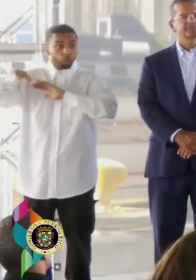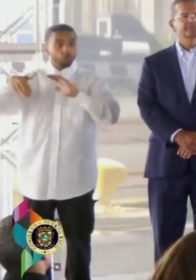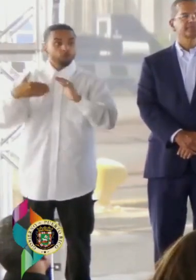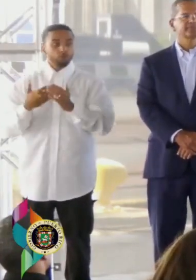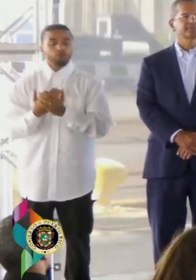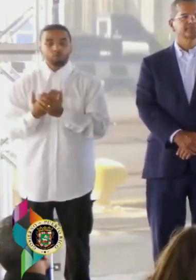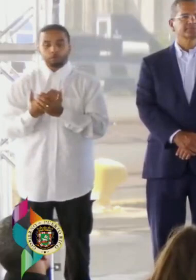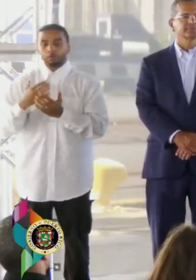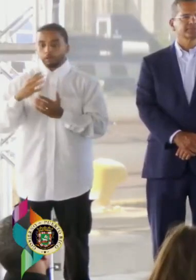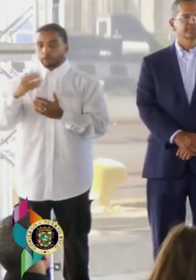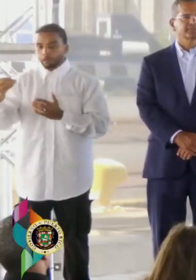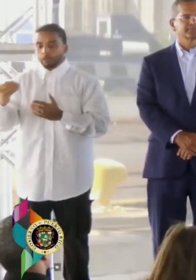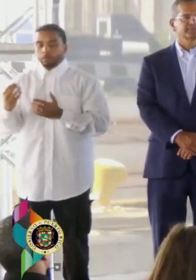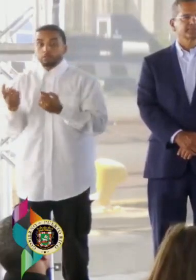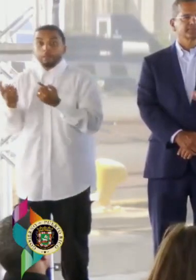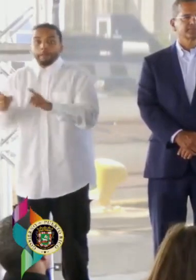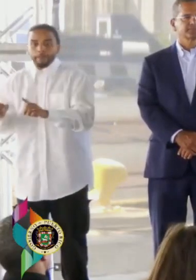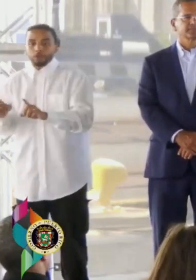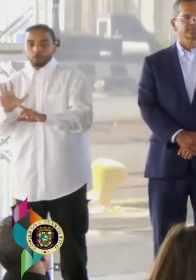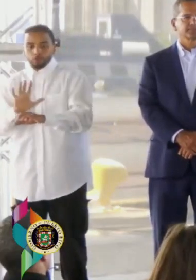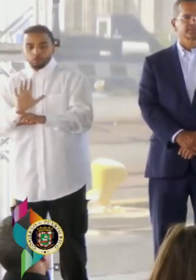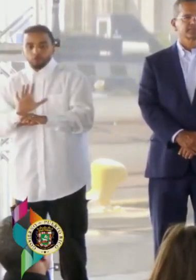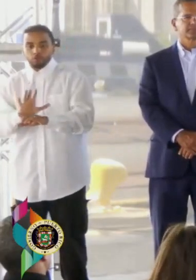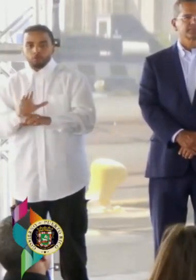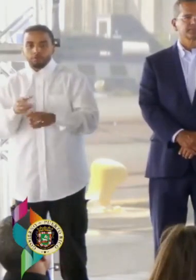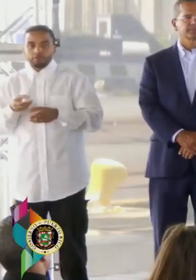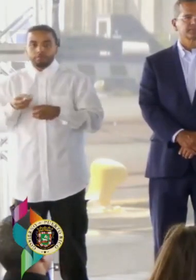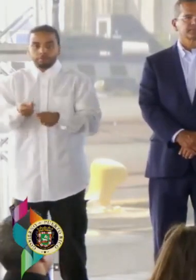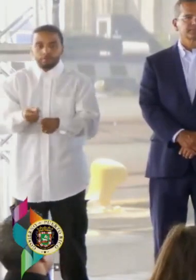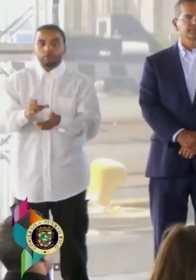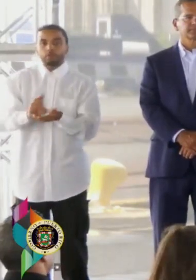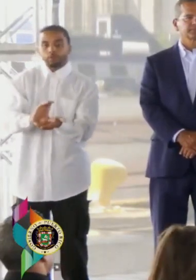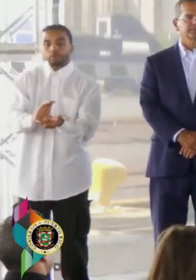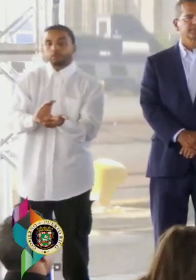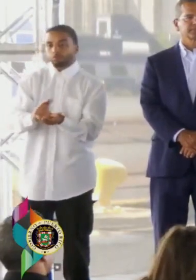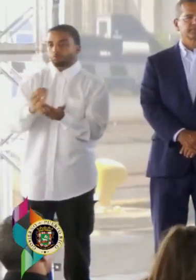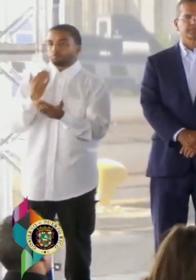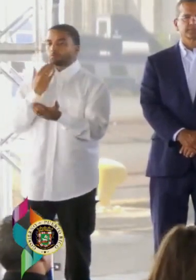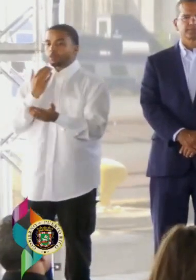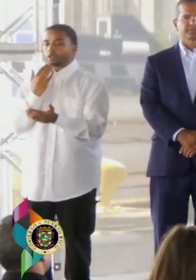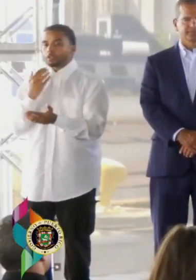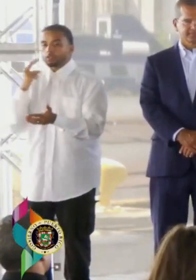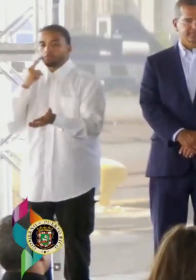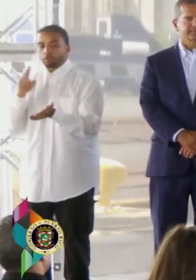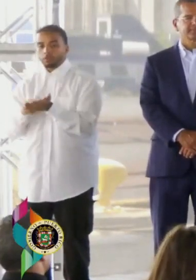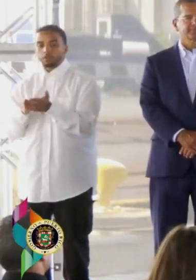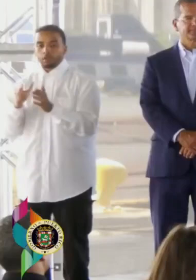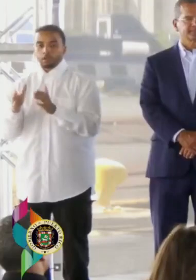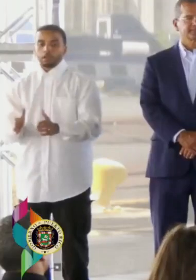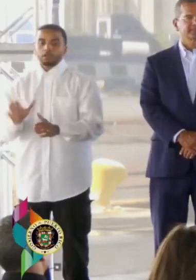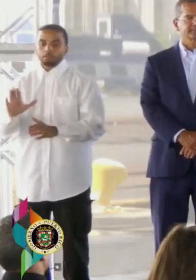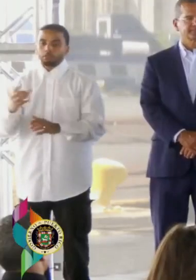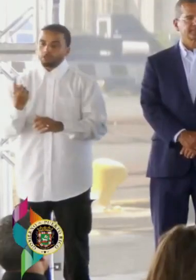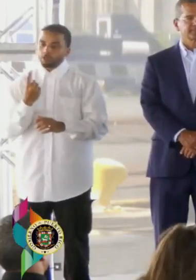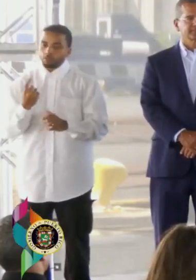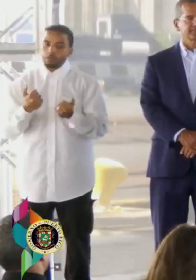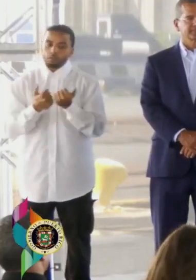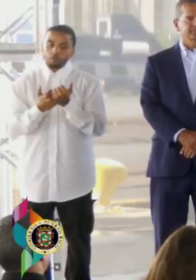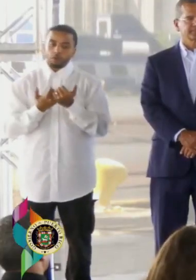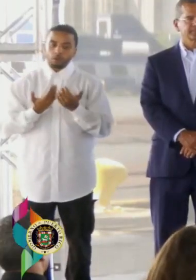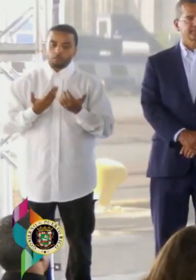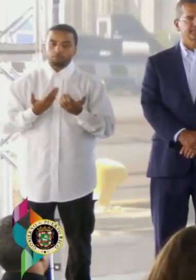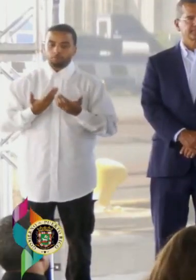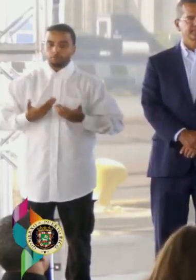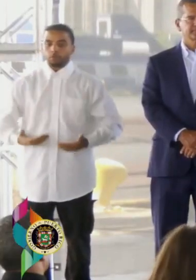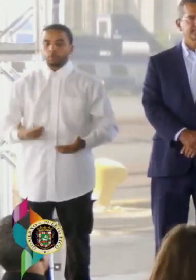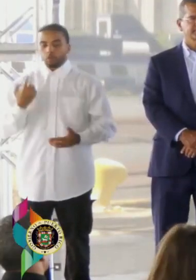de esa inversión verdad muchas gracias a mis compañeros también de gabinete a la secretaria angelito Gracias por estar aquí por siempre apoyarnos en la gestión el